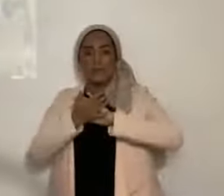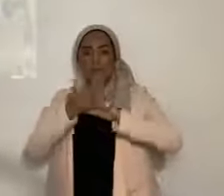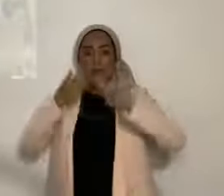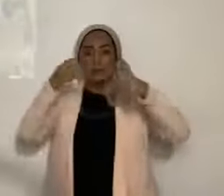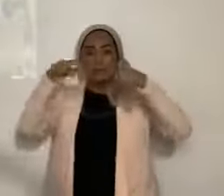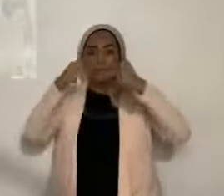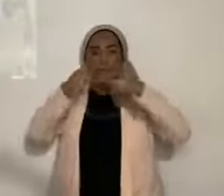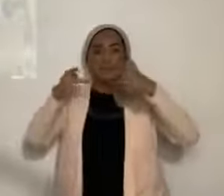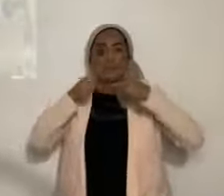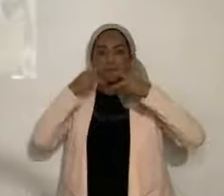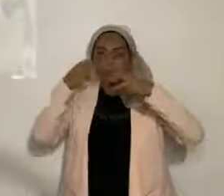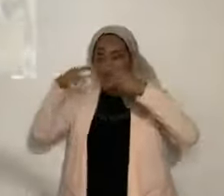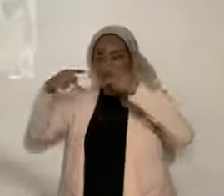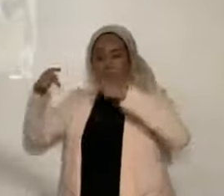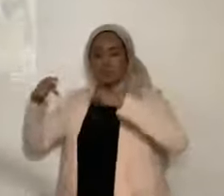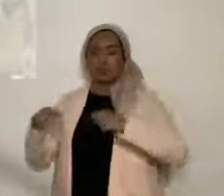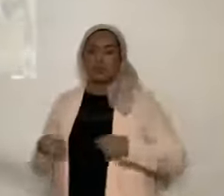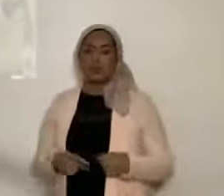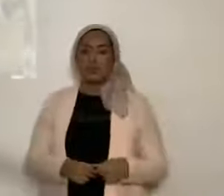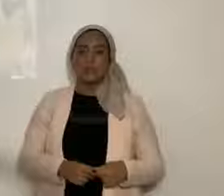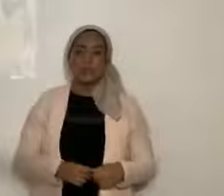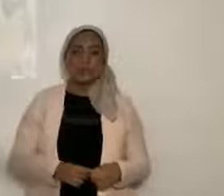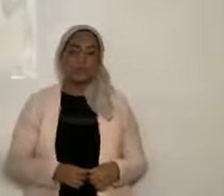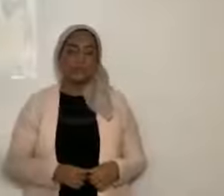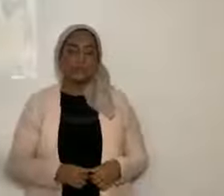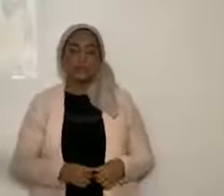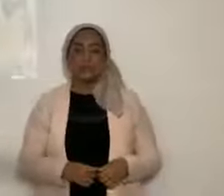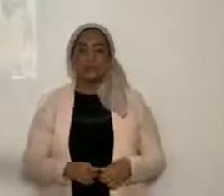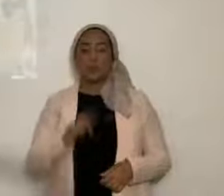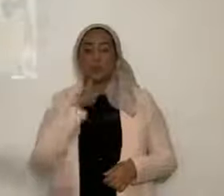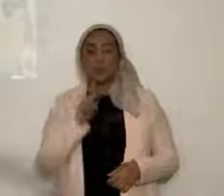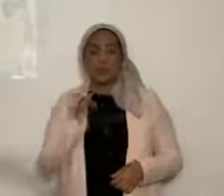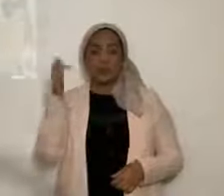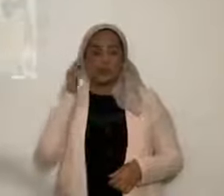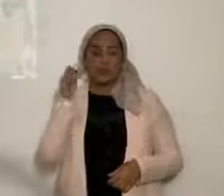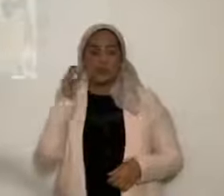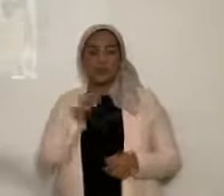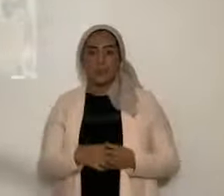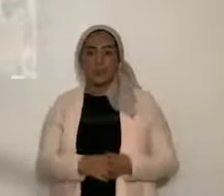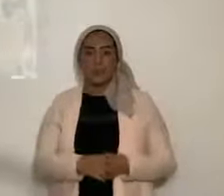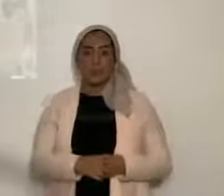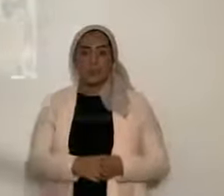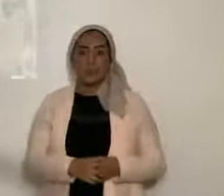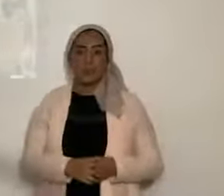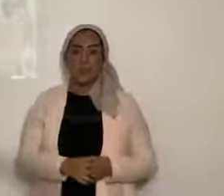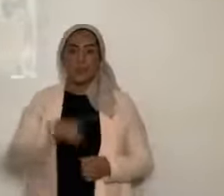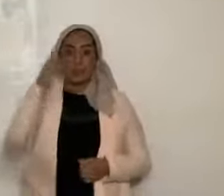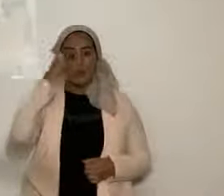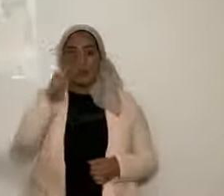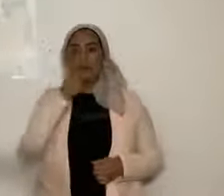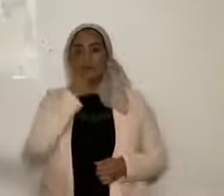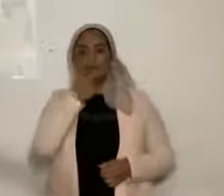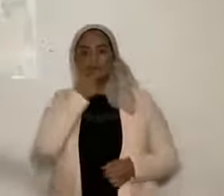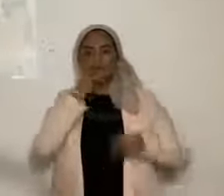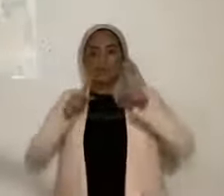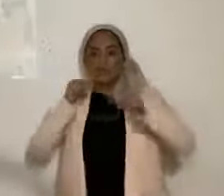prostíbulos. ¿Escuchaste bien? En discotecas, ¿escuchaste bien? En discotecas gays, ¿escuchaste